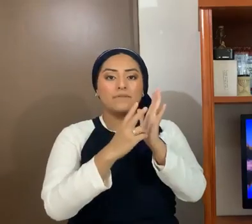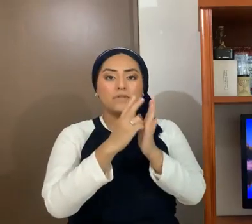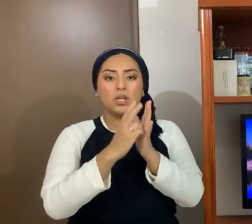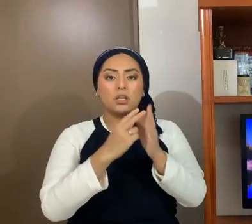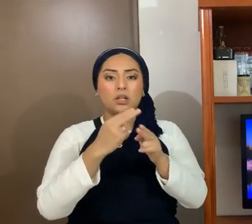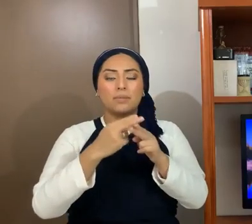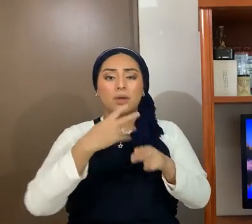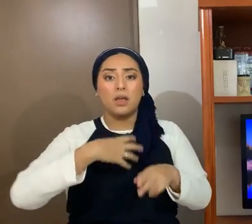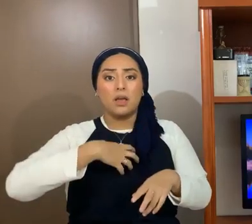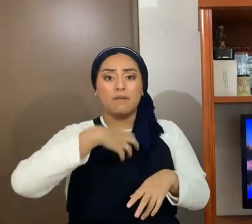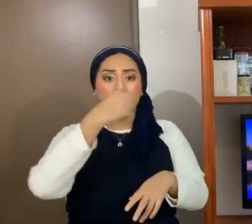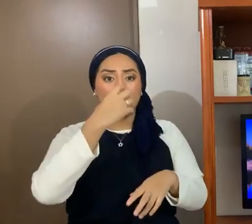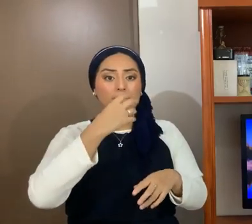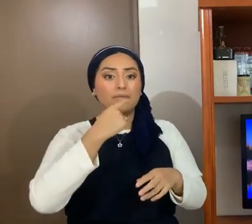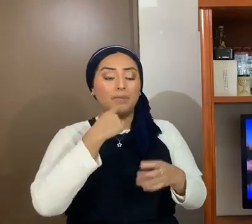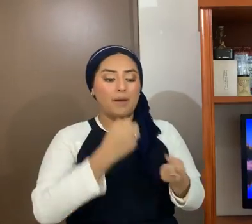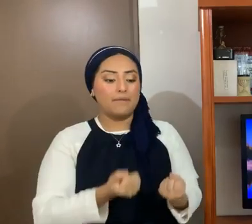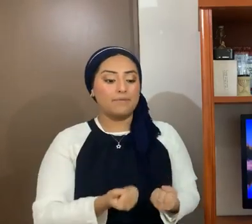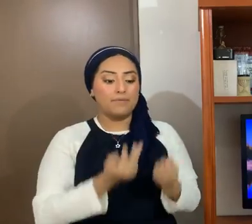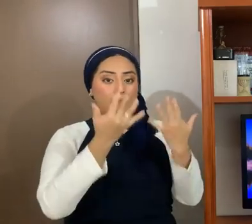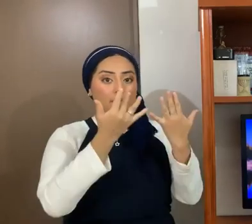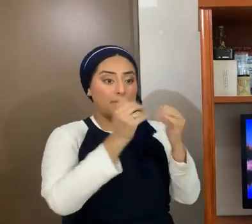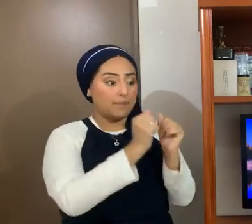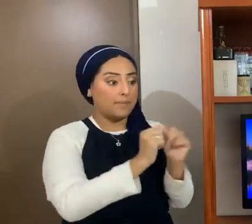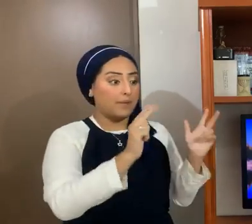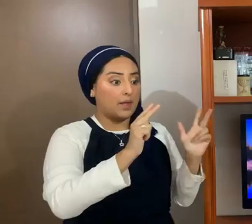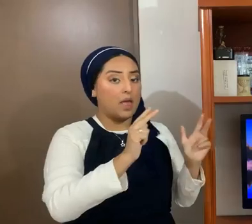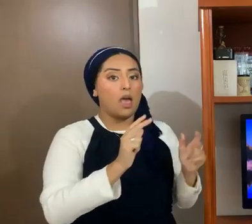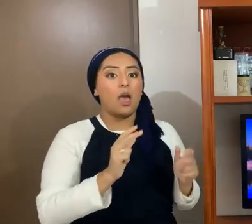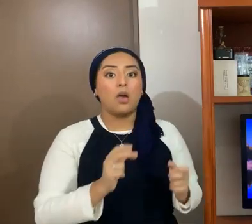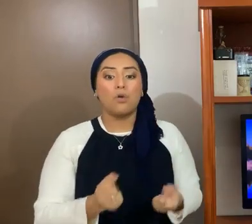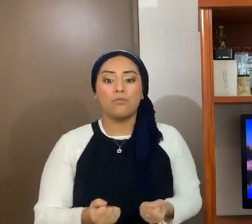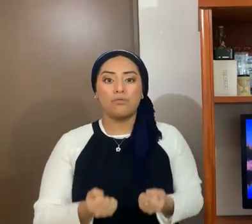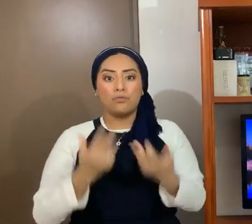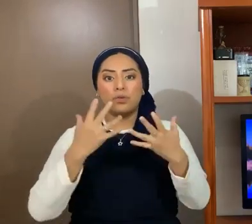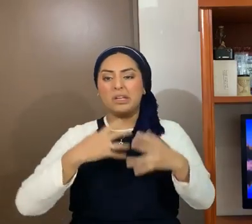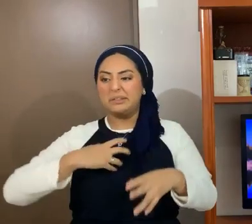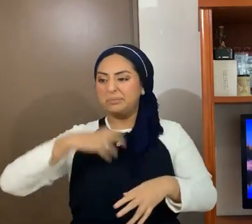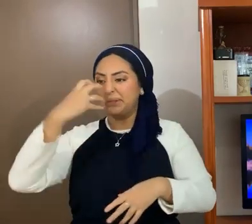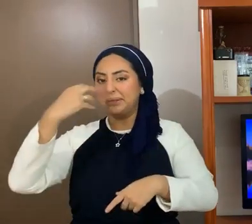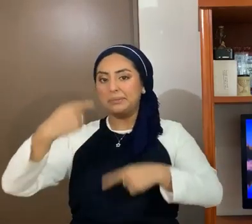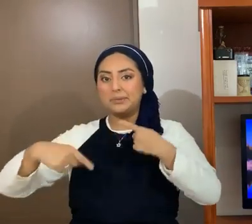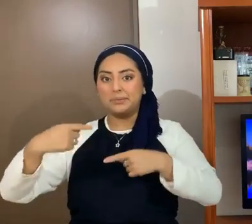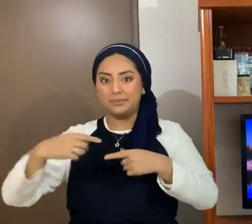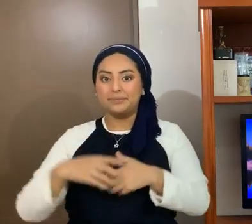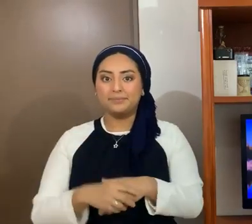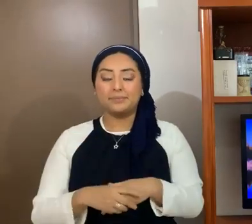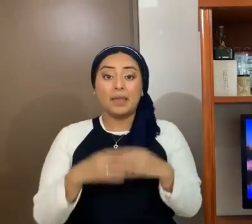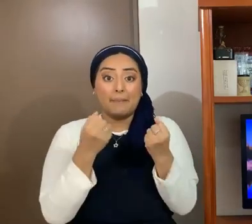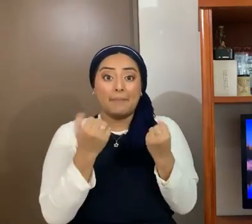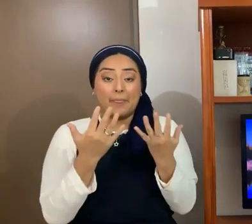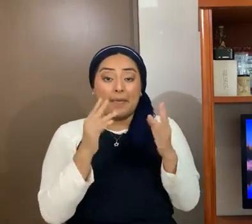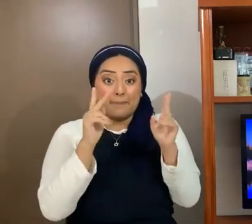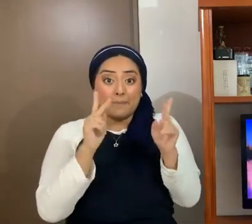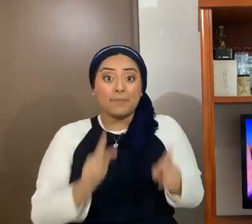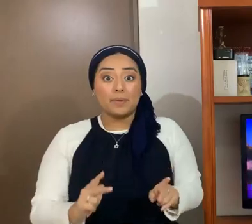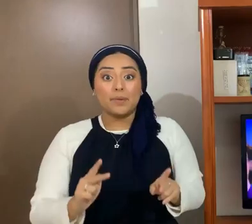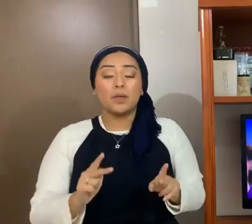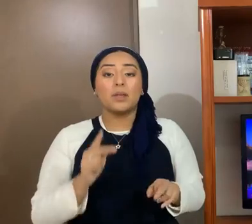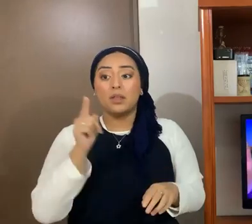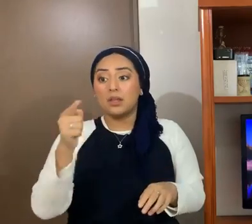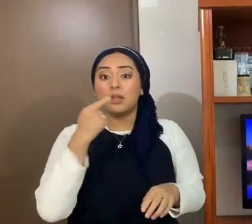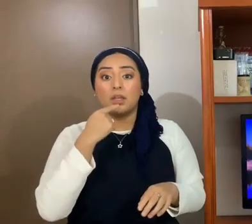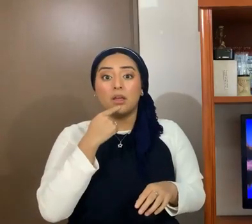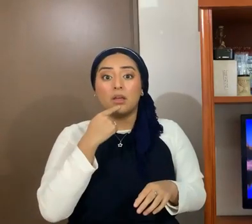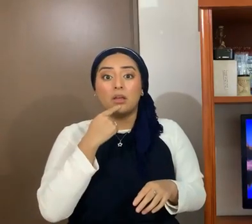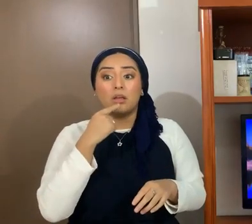audio, fuego de la menorá o fuego de contienda. Muchas personas dicen que guardan Shabbat y bien, porque no encienden fuego, es más,